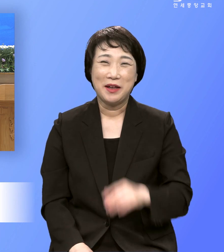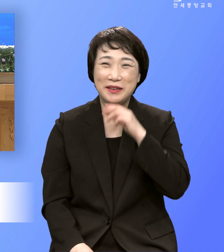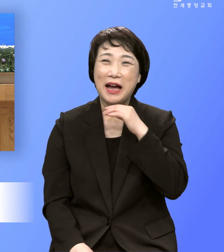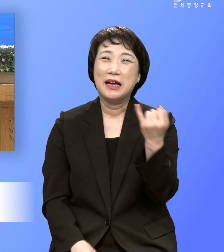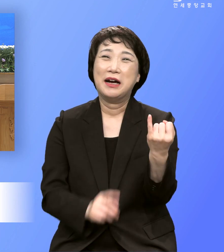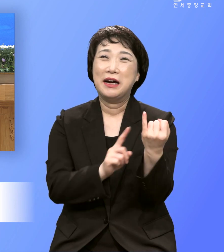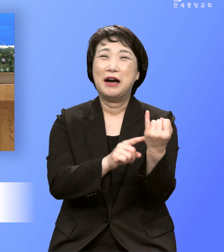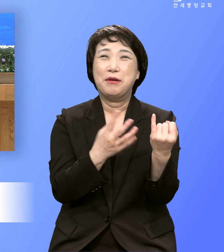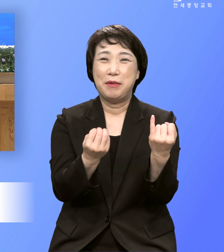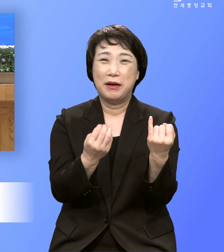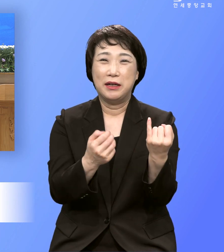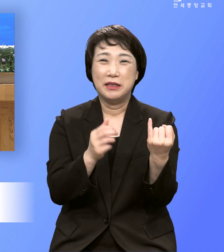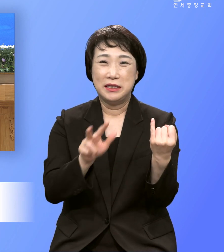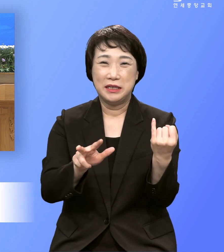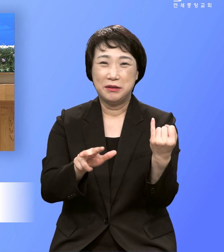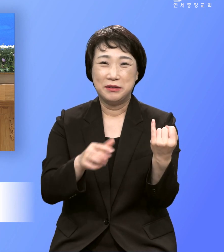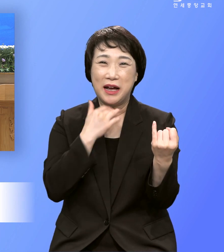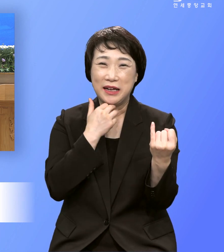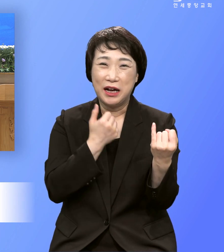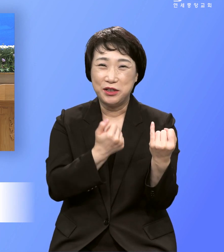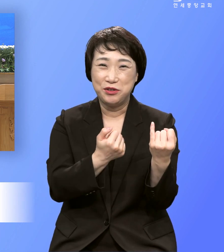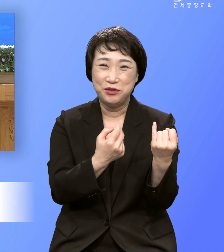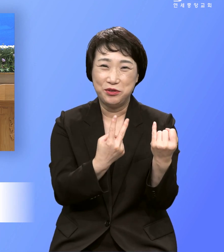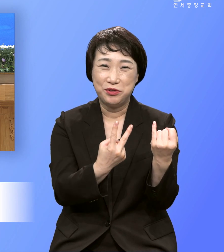나이가 52살이야.